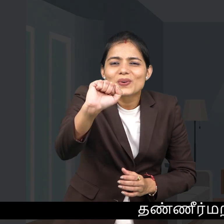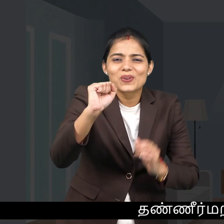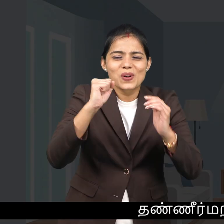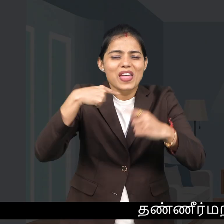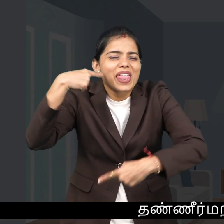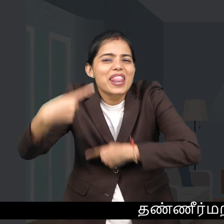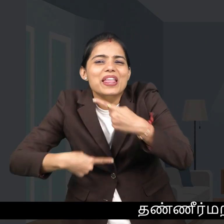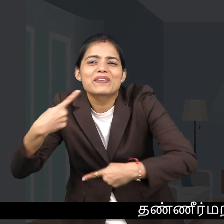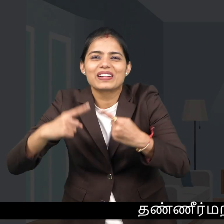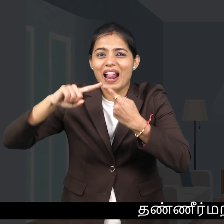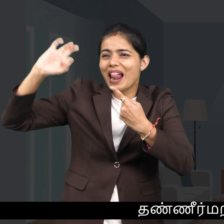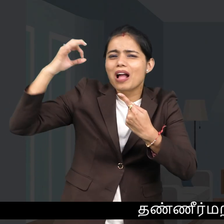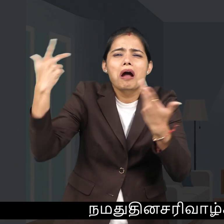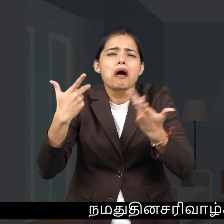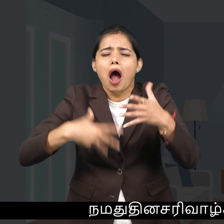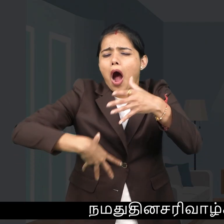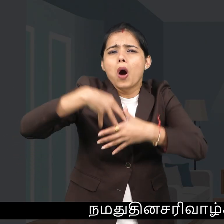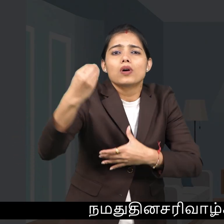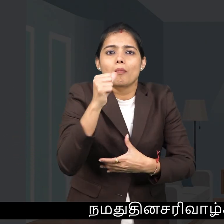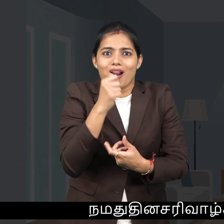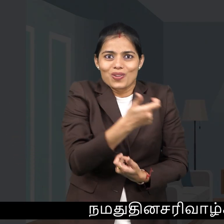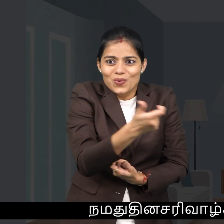தண்ணீர் மற்றும் மின்சாரம் இல்லாமல்